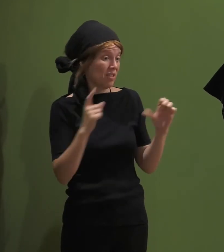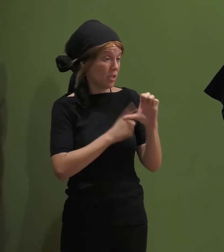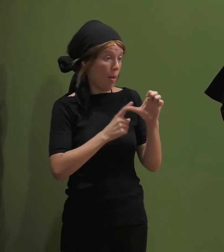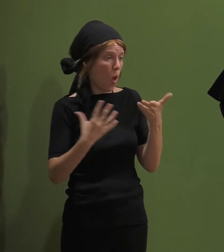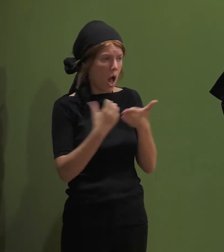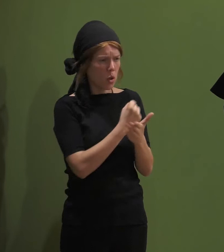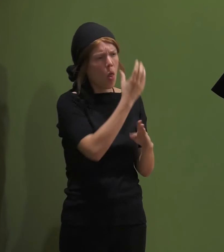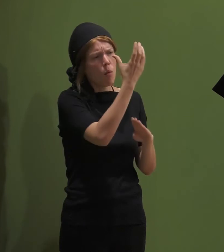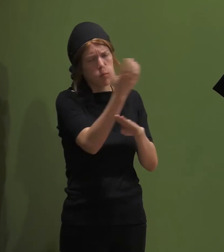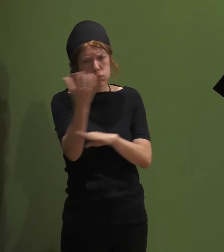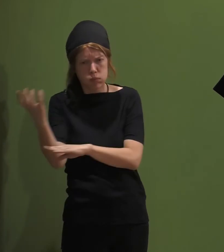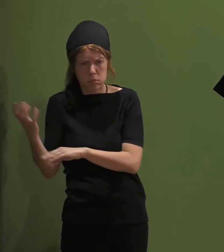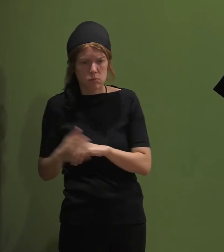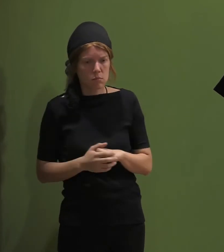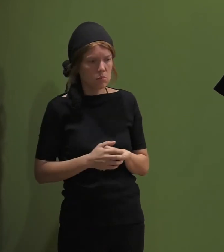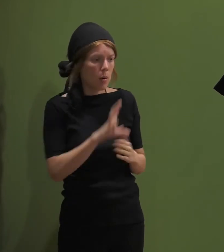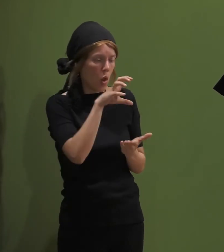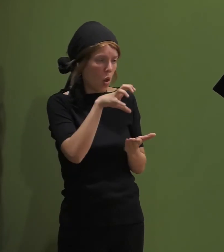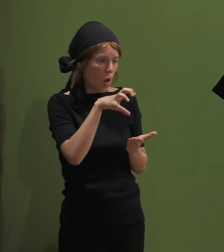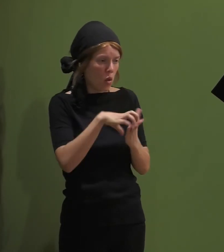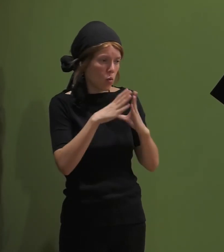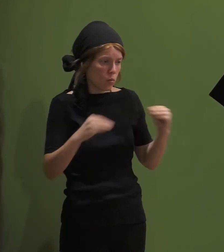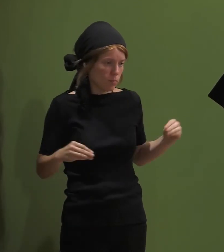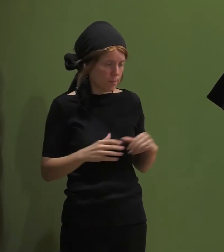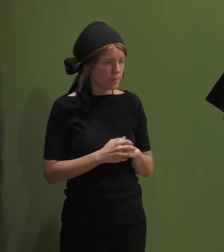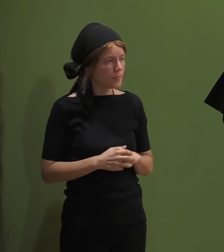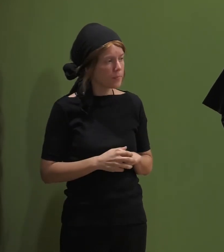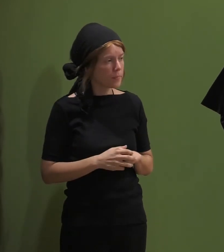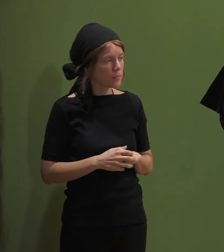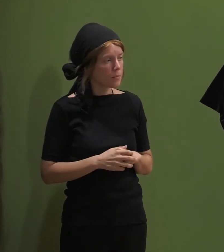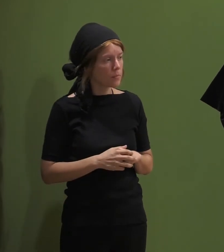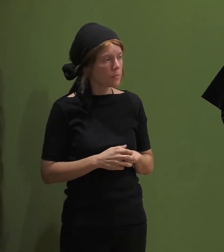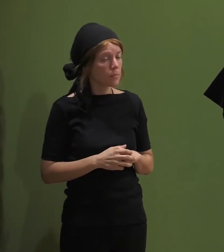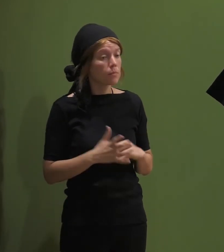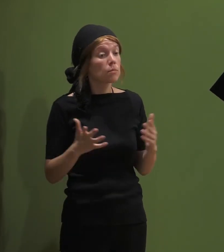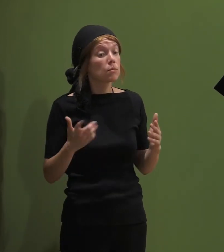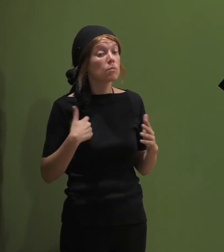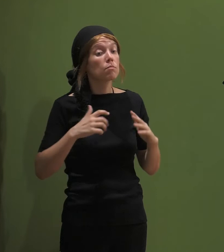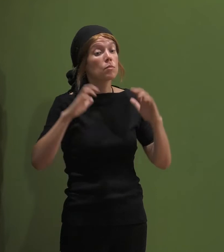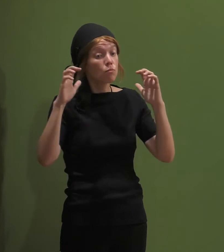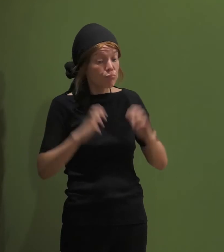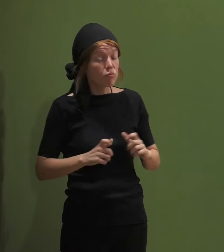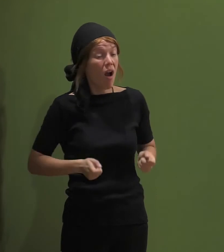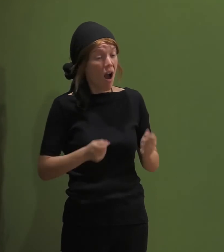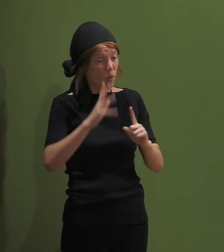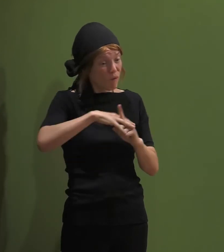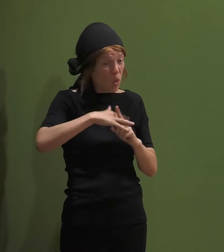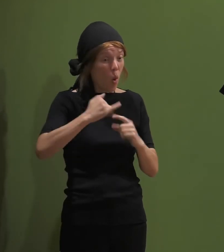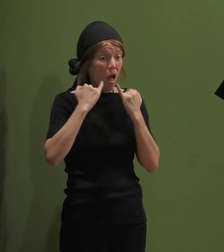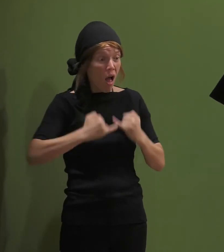Extremadura, excepto el Centro Universitario Plasencia. Con ello, obtendremos una reducción de costes en la factura